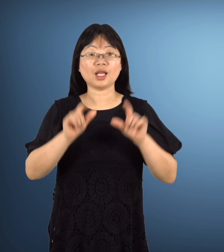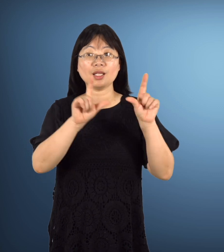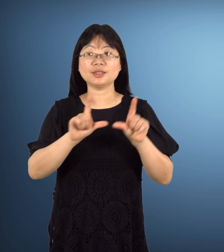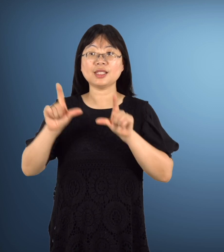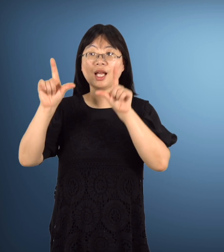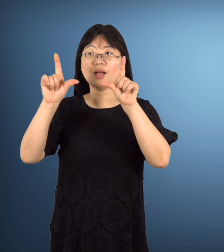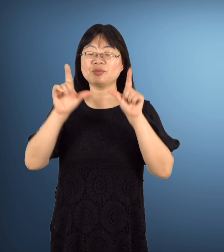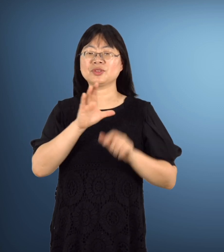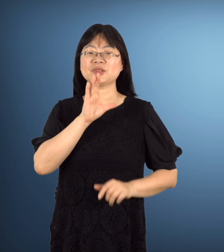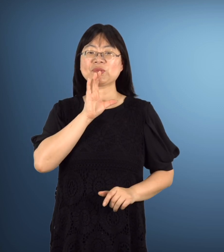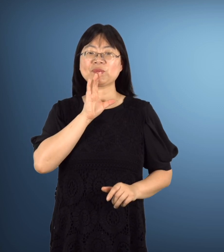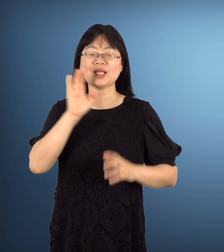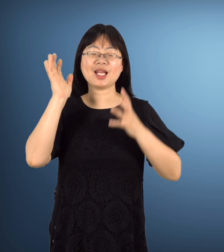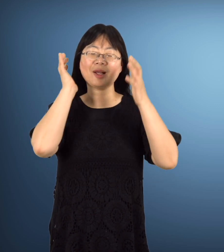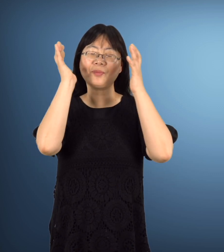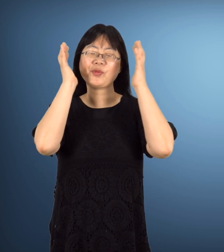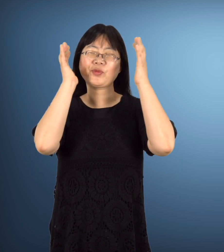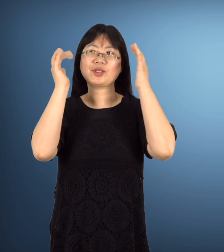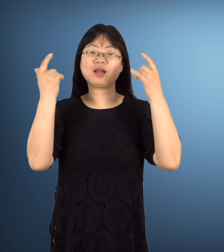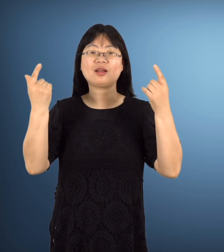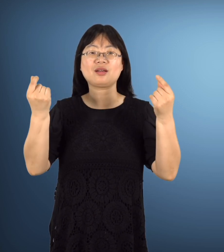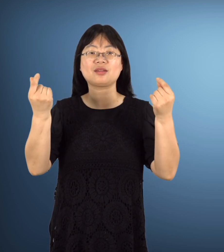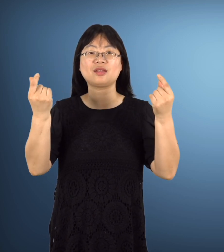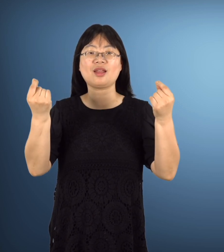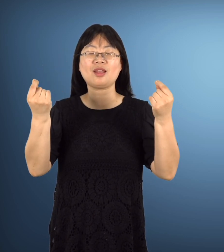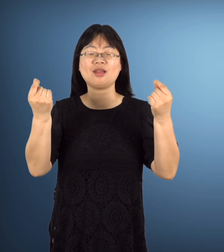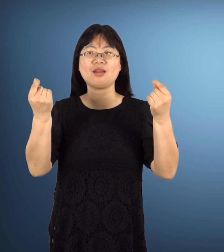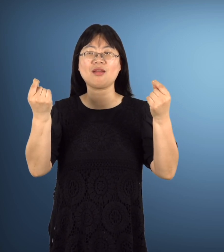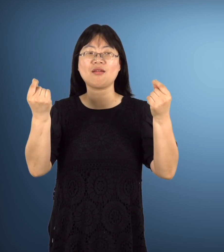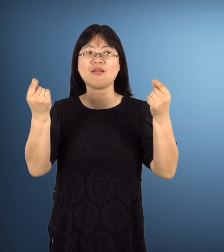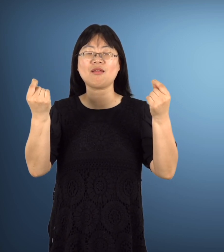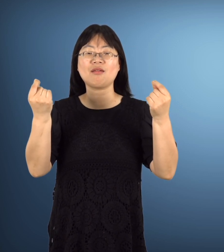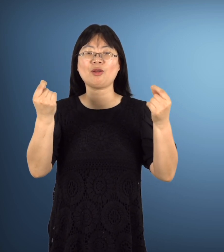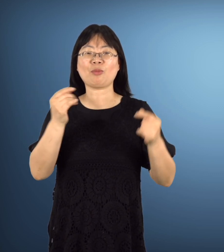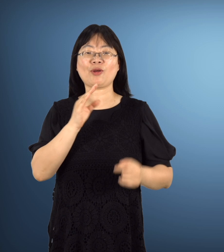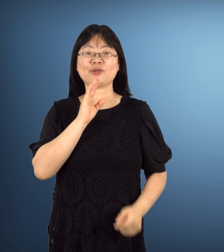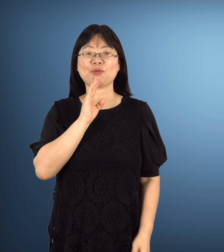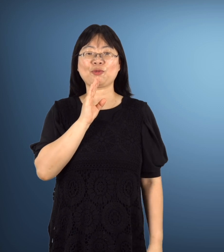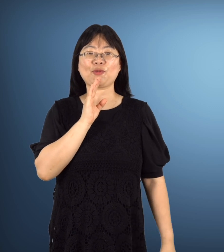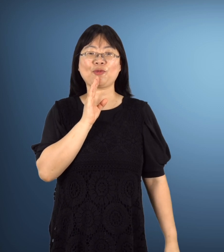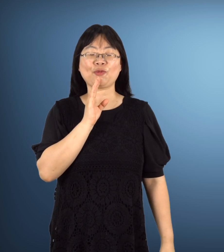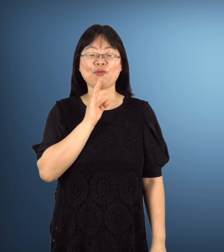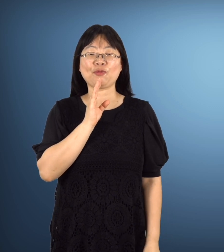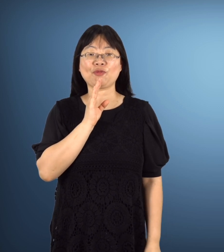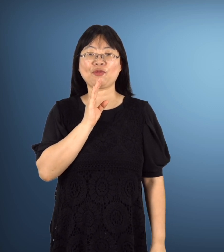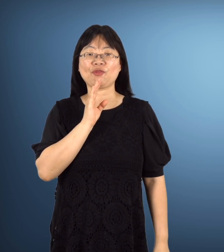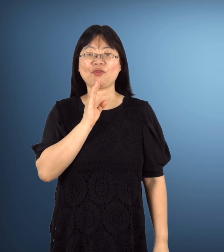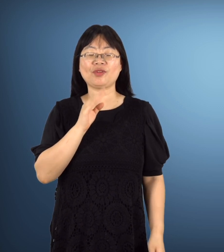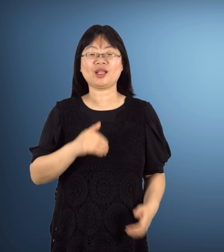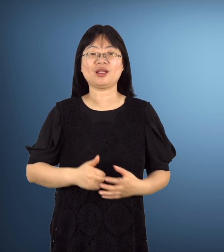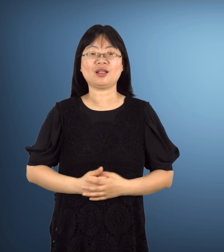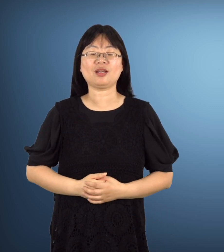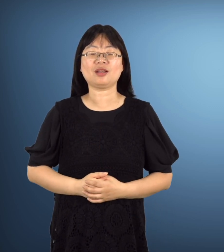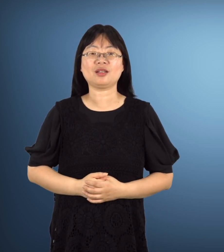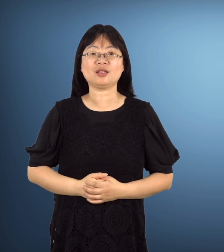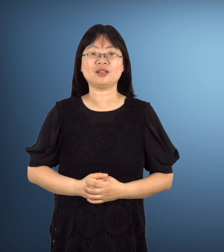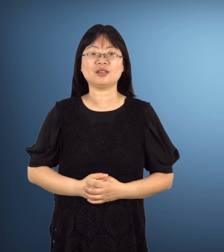삶이 참 복잡한 것 같은데, 또 복잡하죠. 복잡한 것 같은데